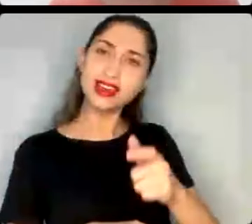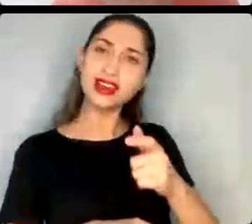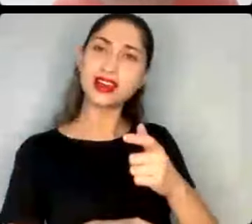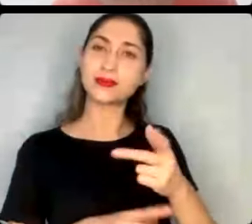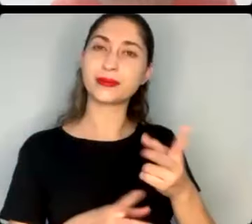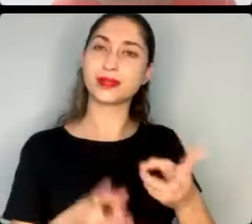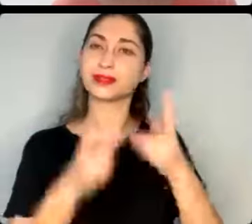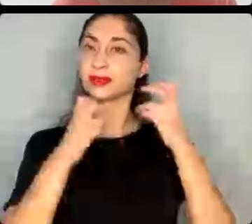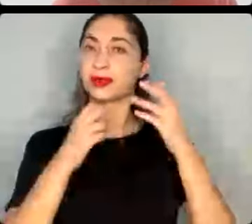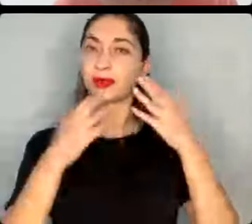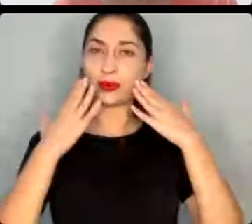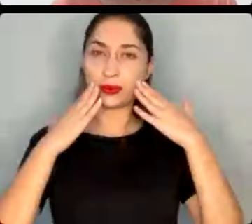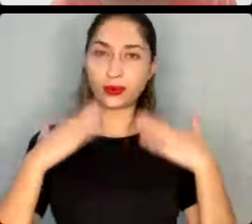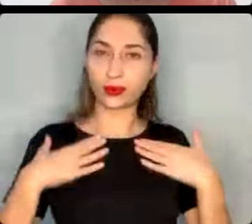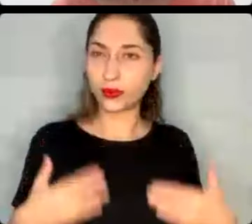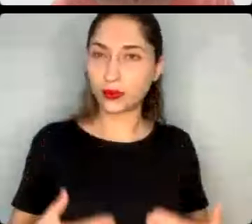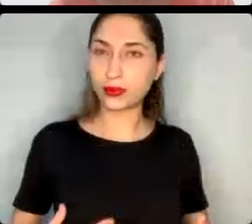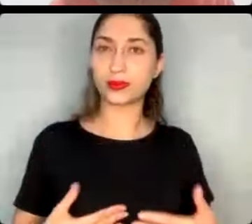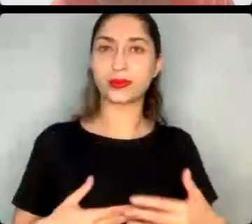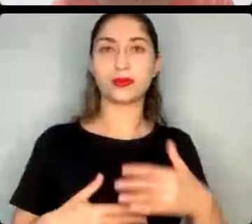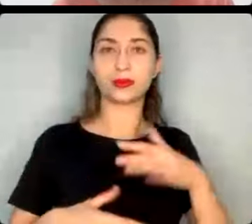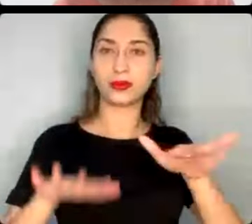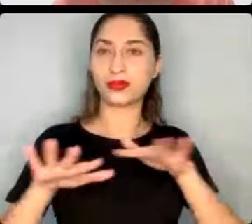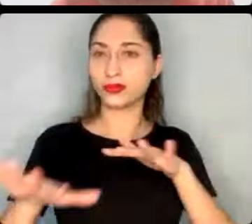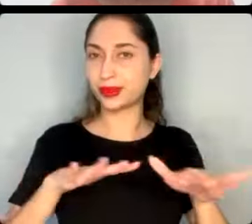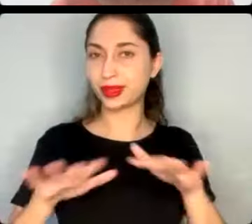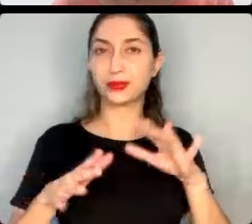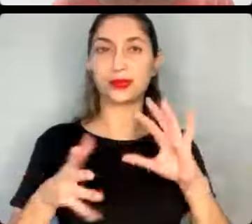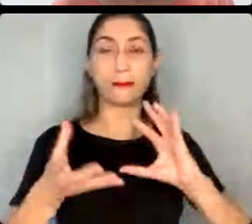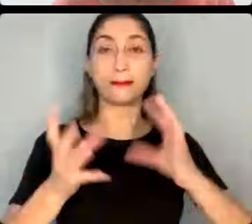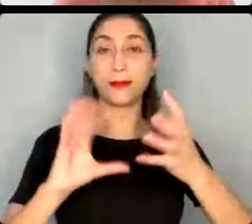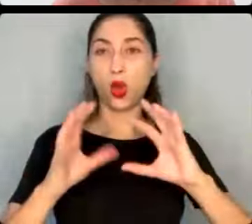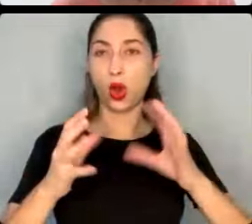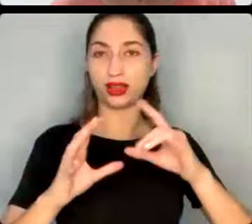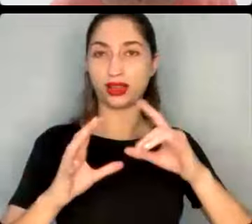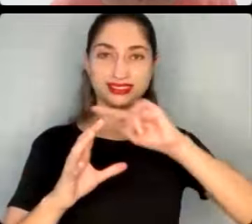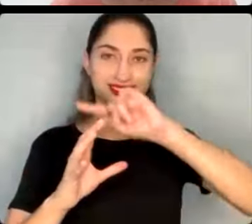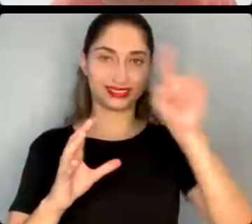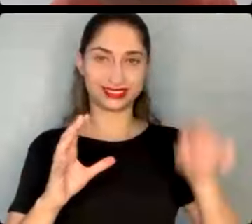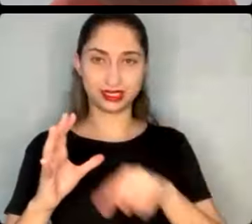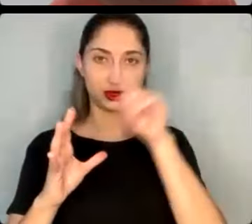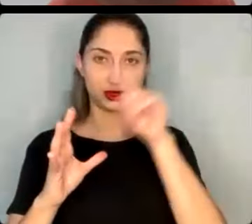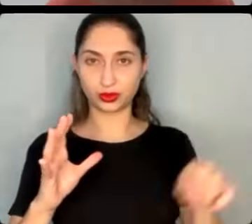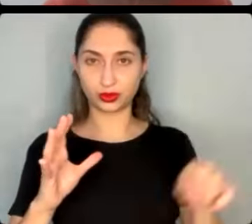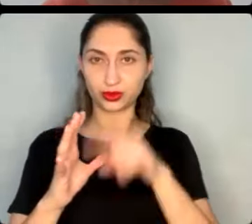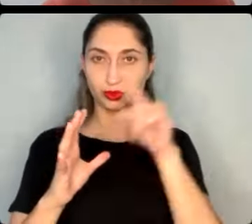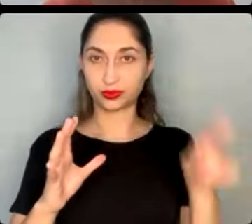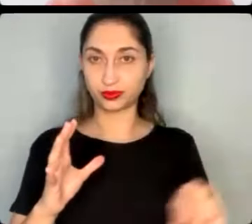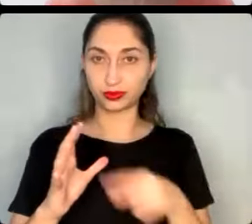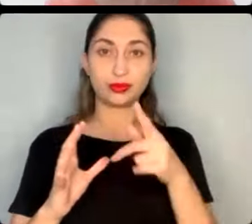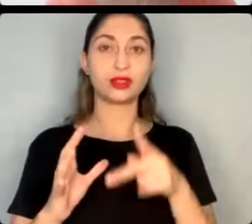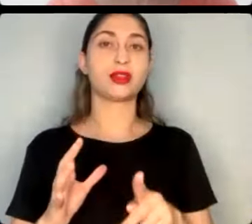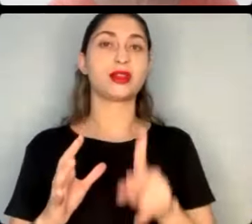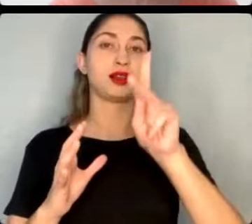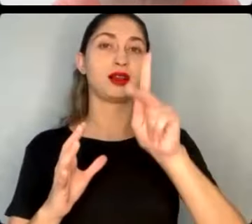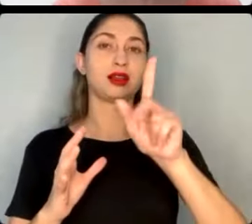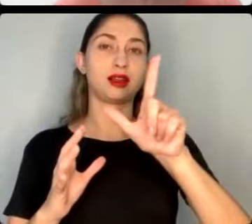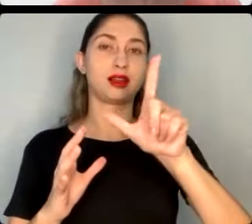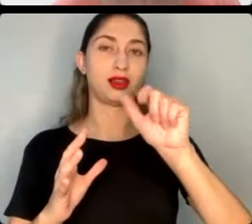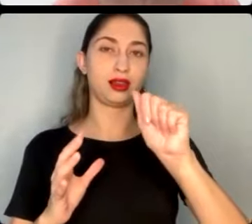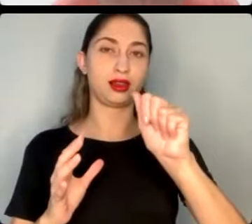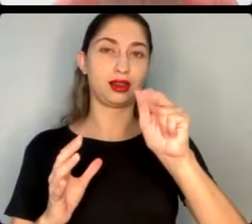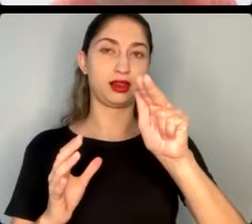Esse movimento de uma bola da forma circular, e o Klaus Viana trazia muito para